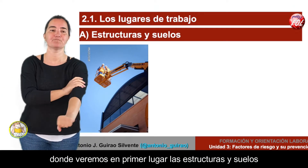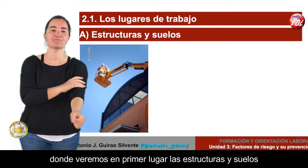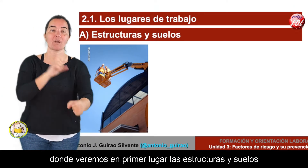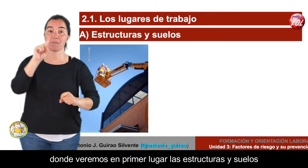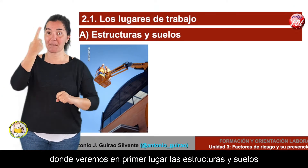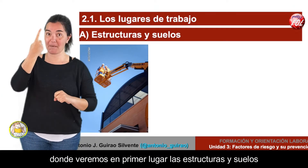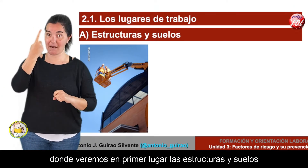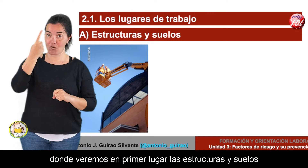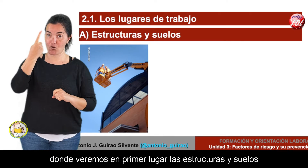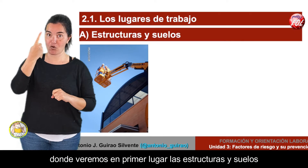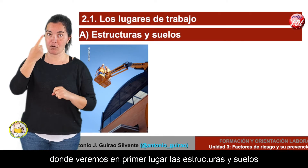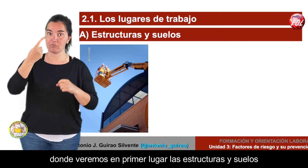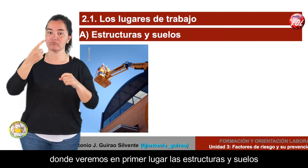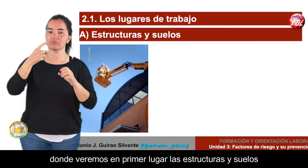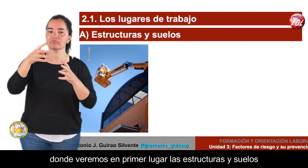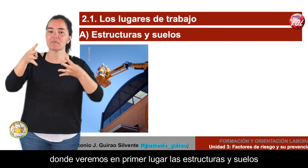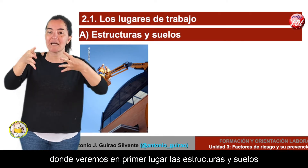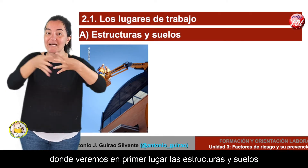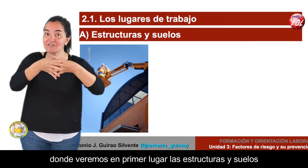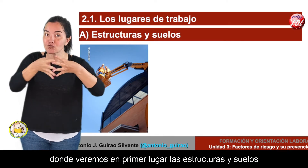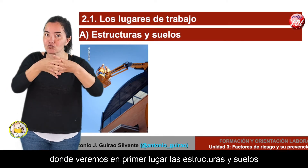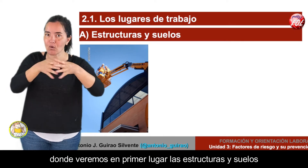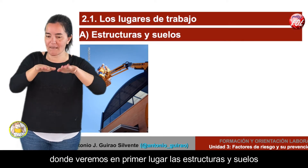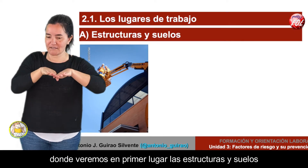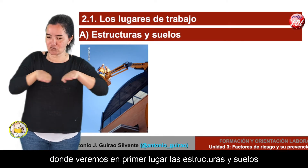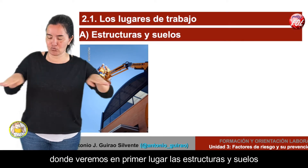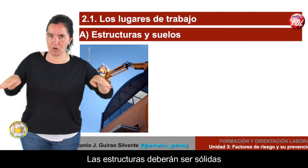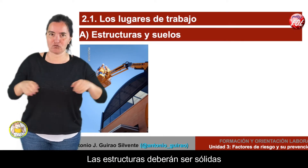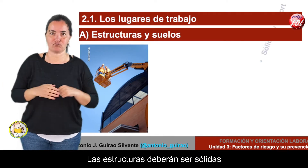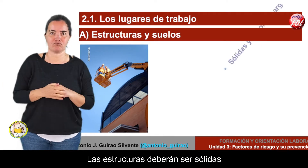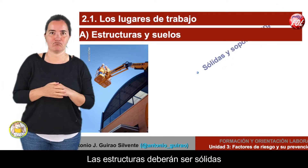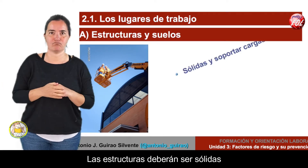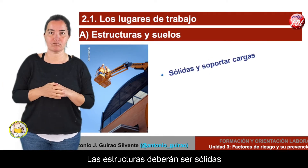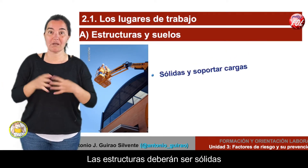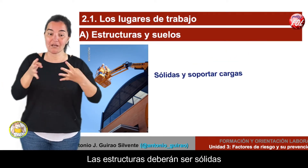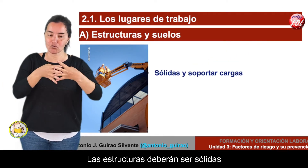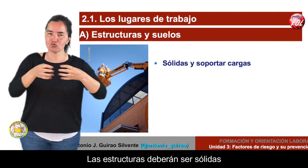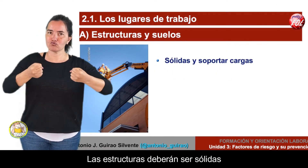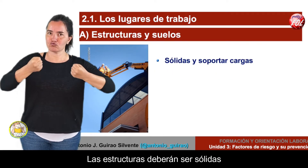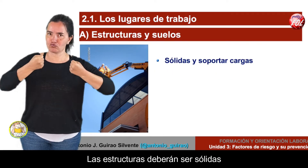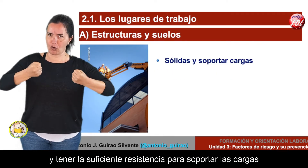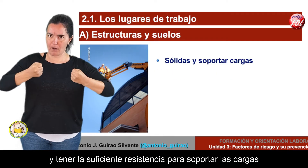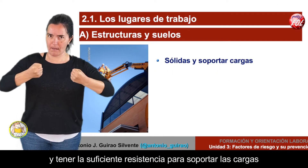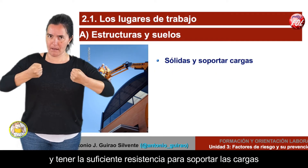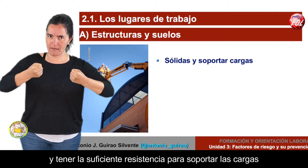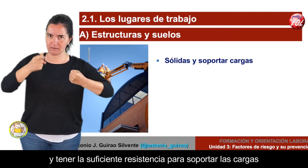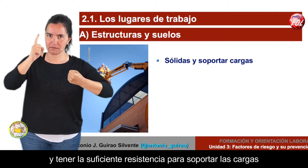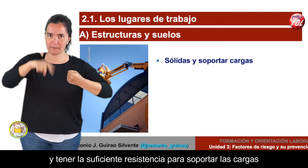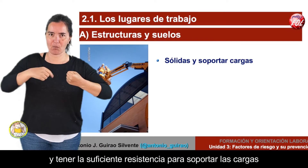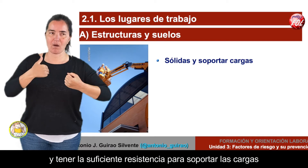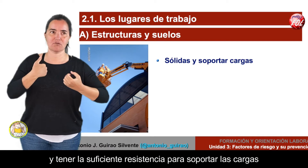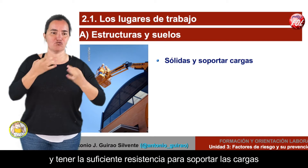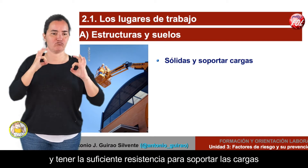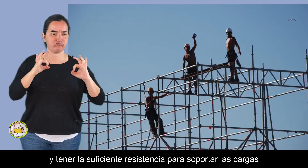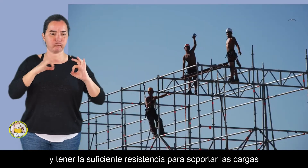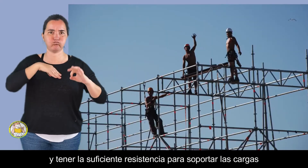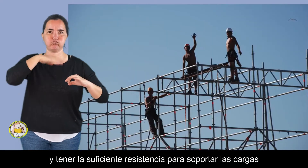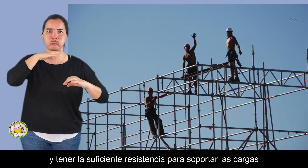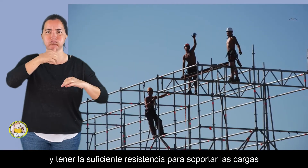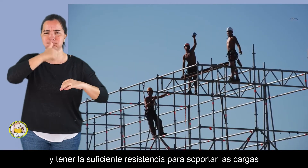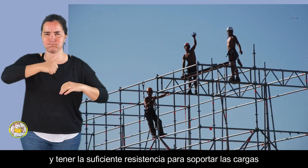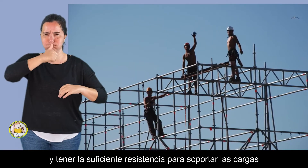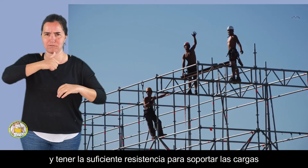donde veremos en primer lugar las estructuras y suelos. Las estructuras deberán ser sólidas y tener la